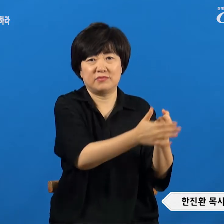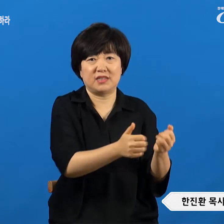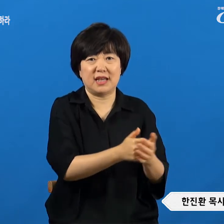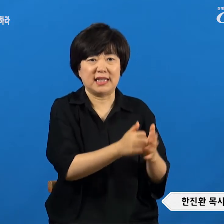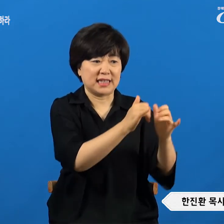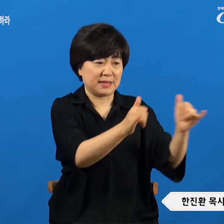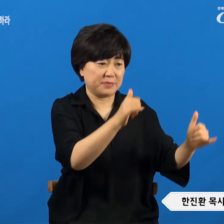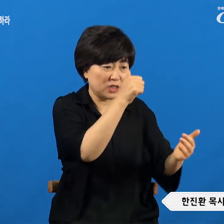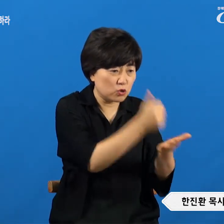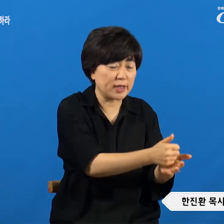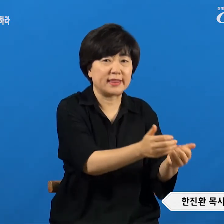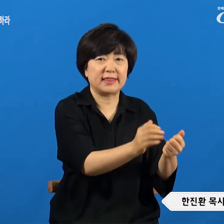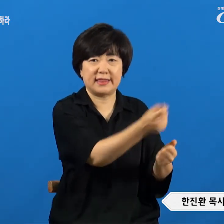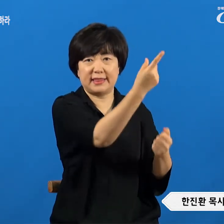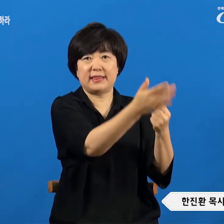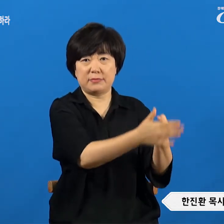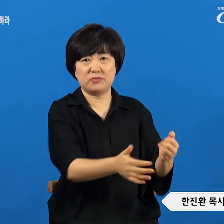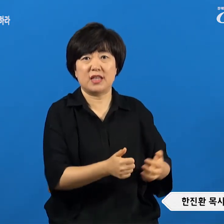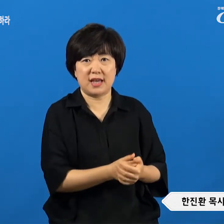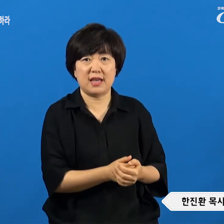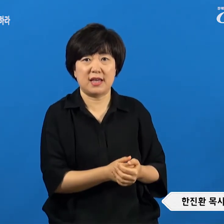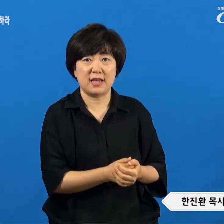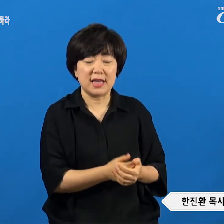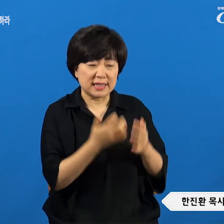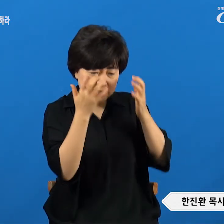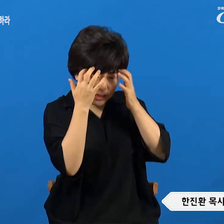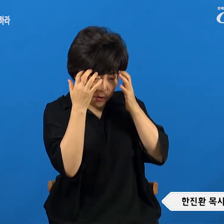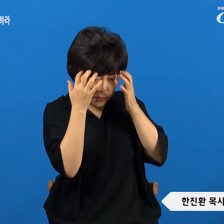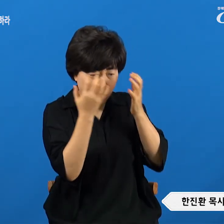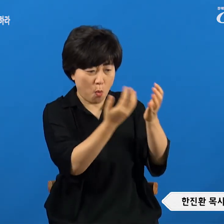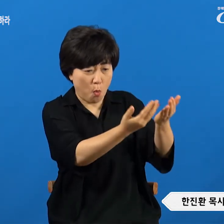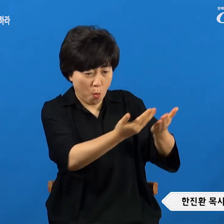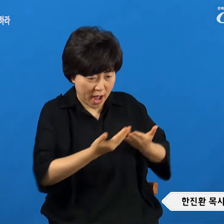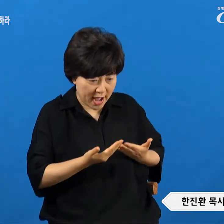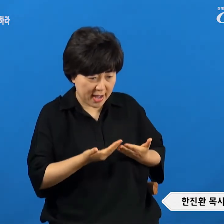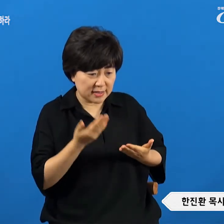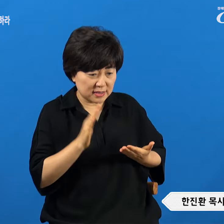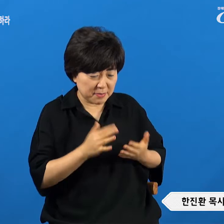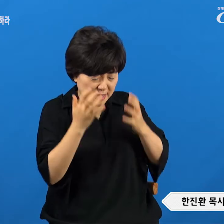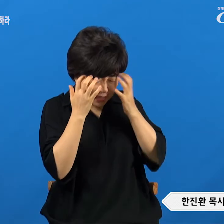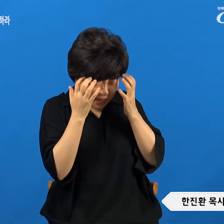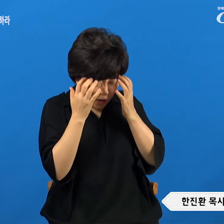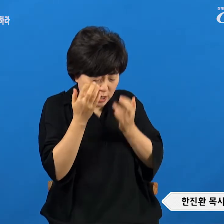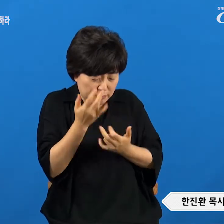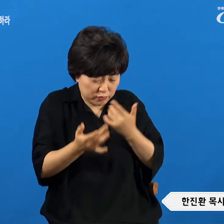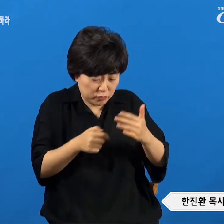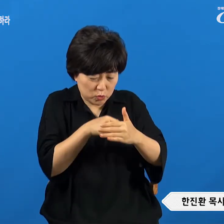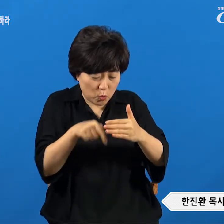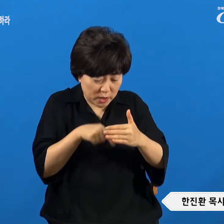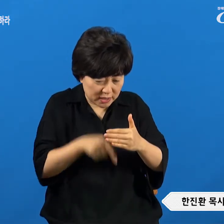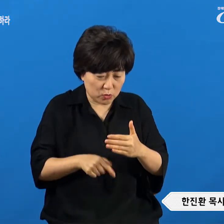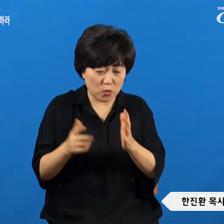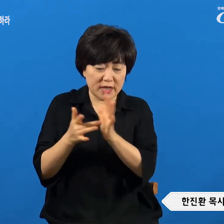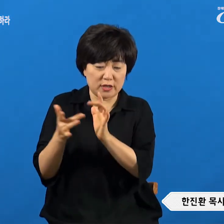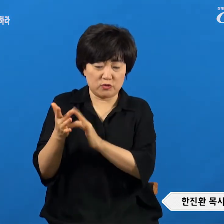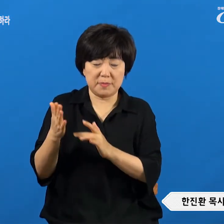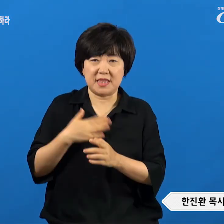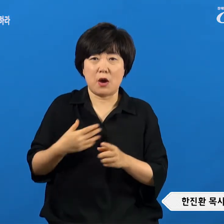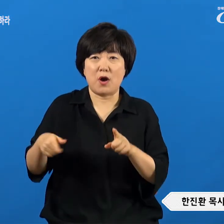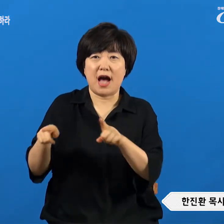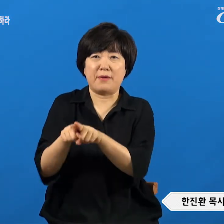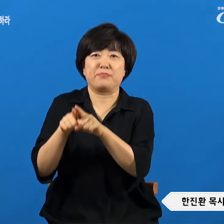죄 때문에 그렇게 시련이 닥쳤지만은 시련의 불 속에서도 주님은 우리와 함께